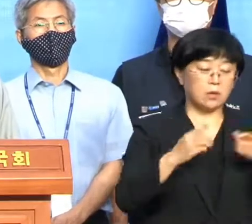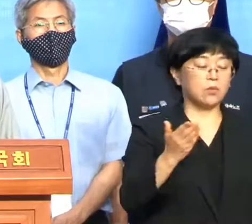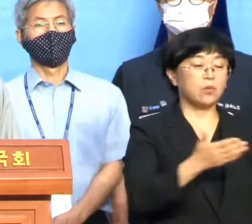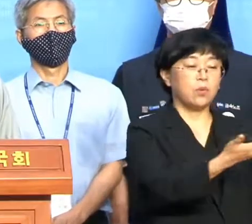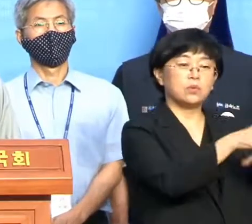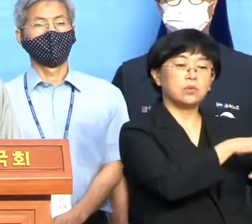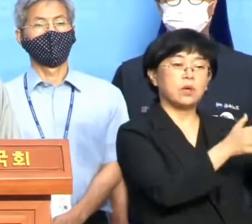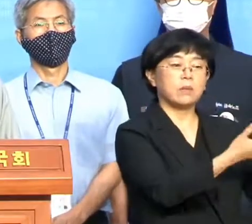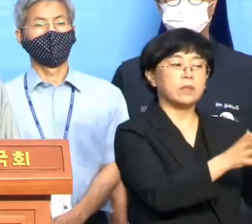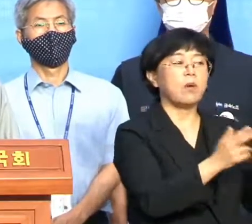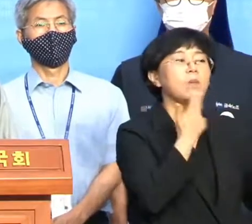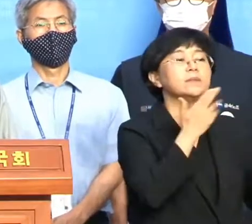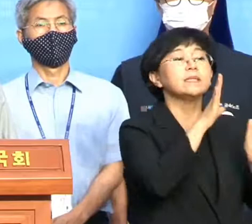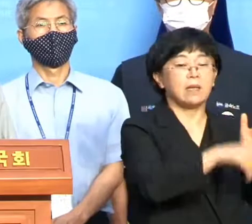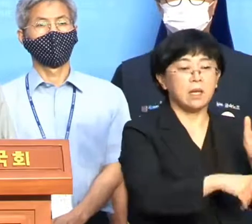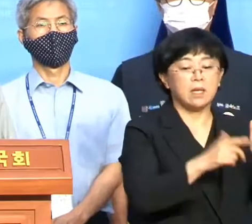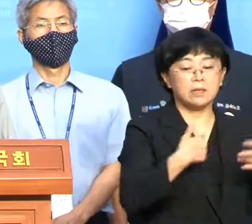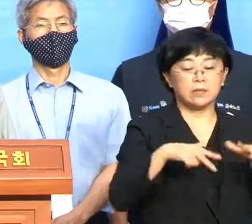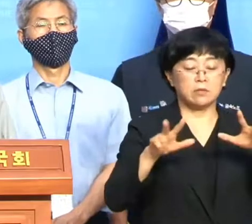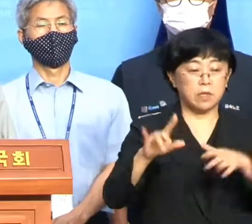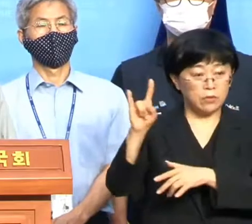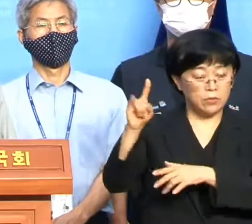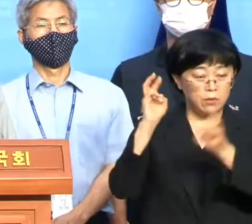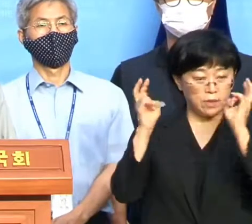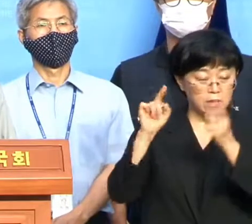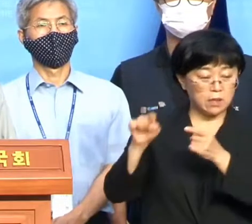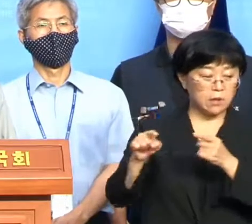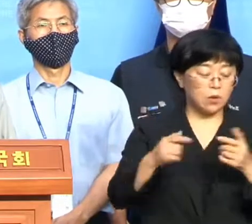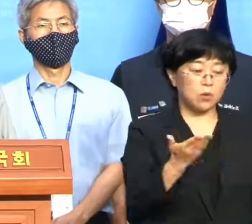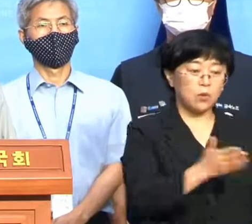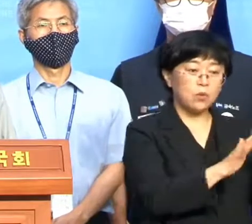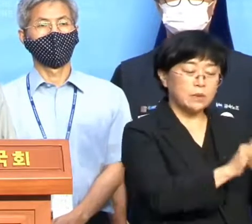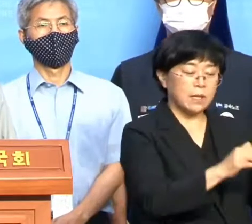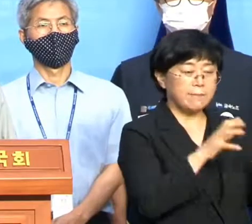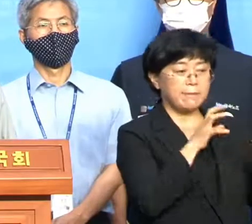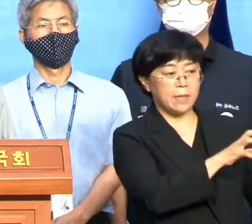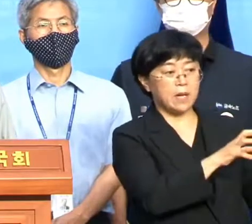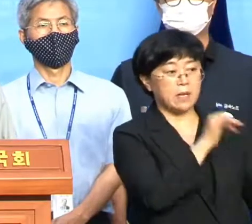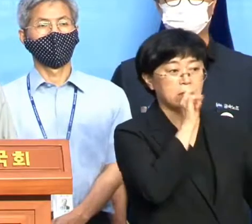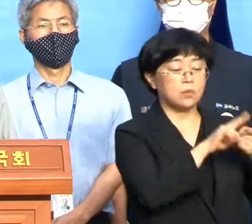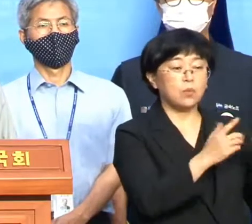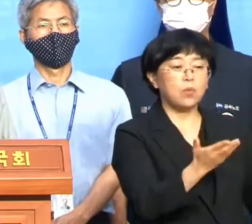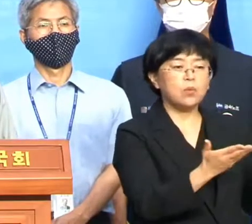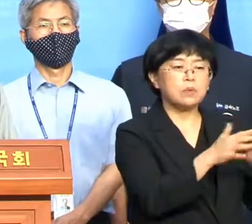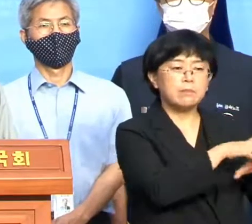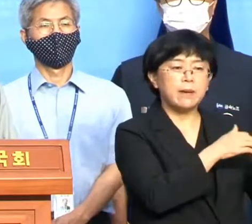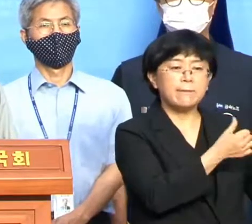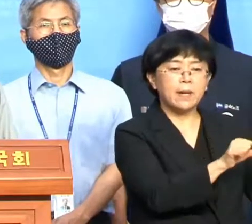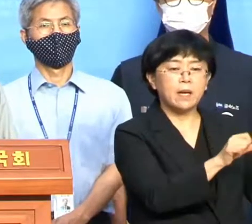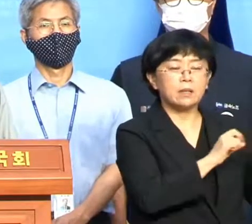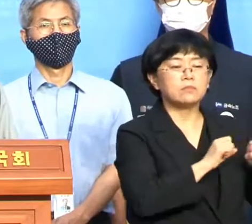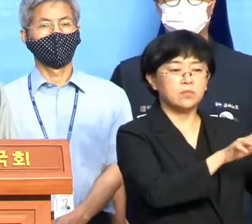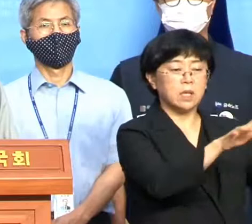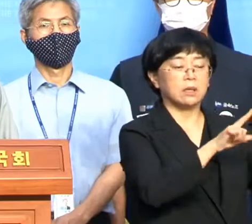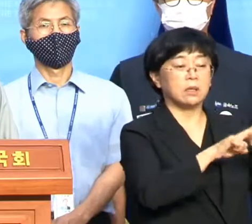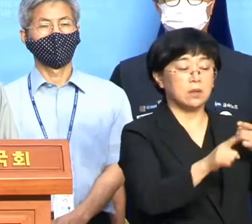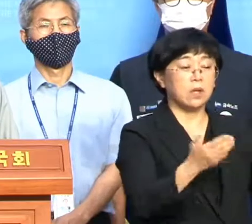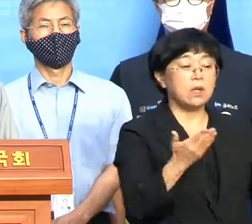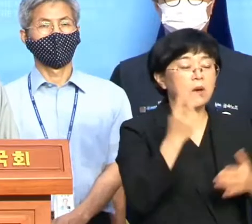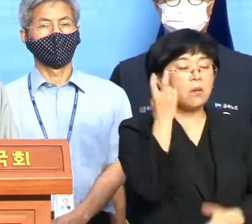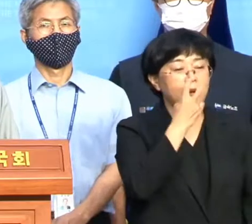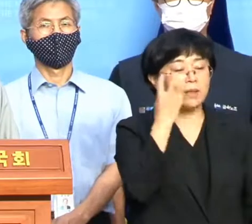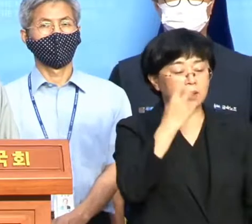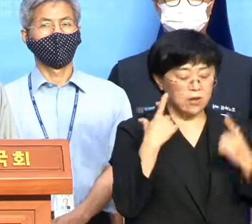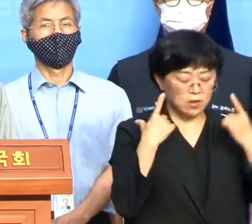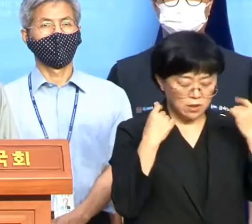없이 따라 12 미라 현대 주고 베른 노동자를 팍 타락하고 노조를 확인했다는 그런 노무관리 가 여전히